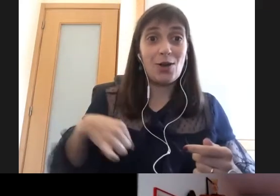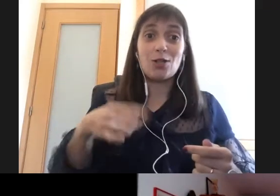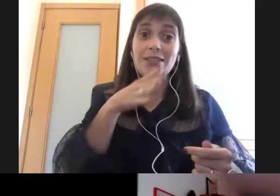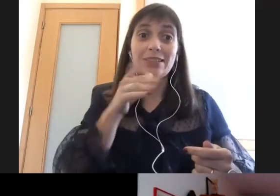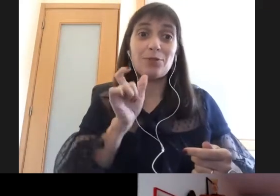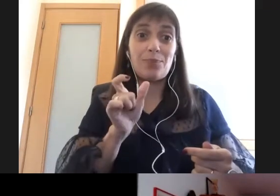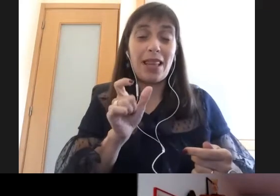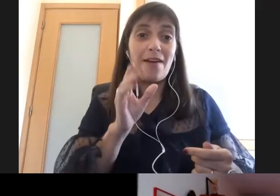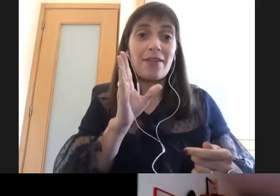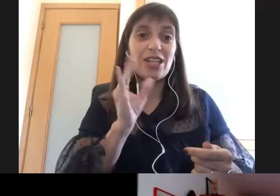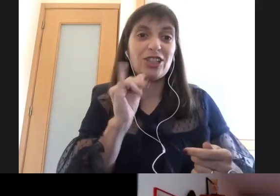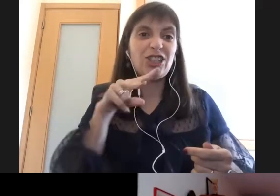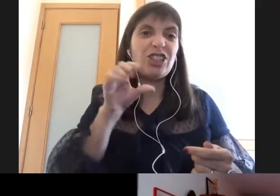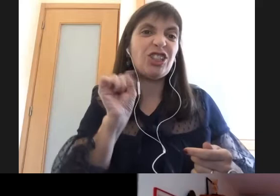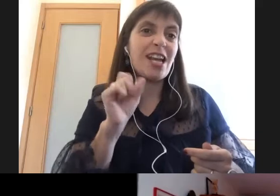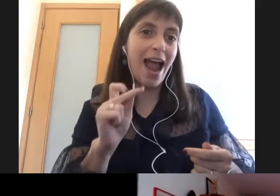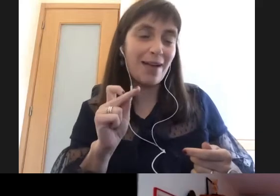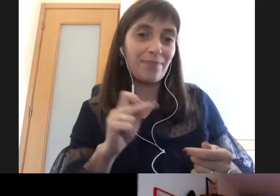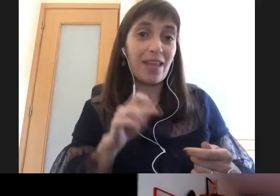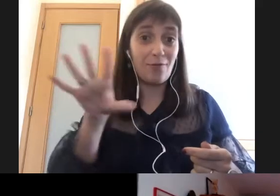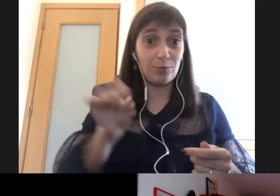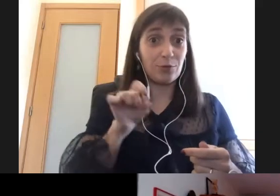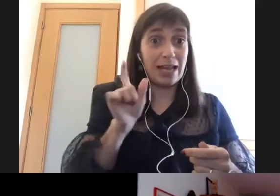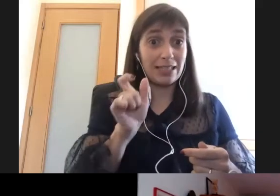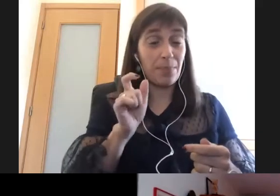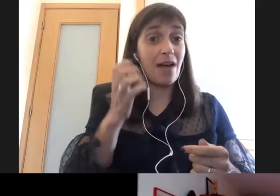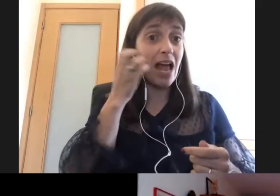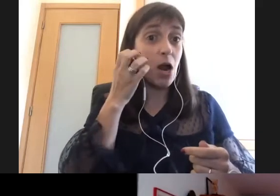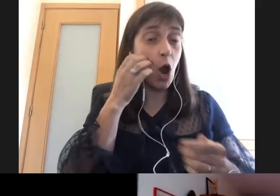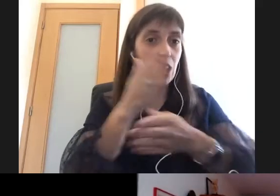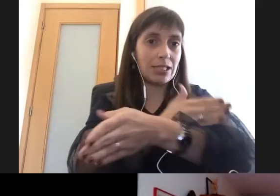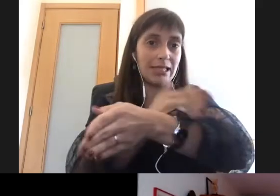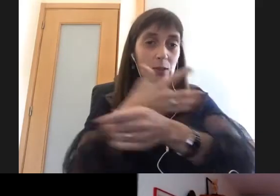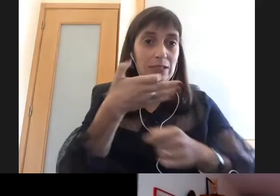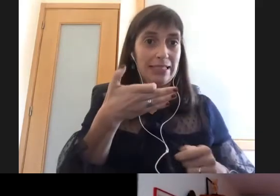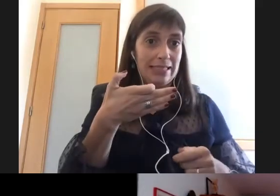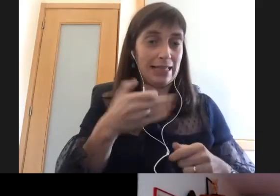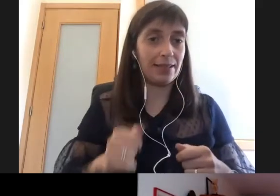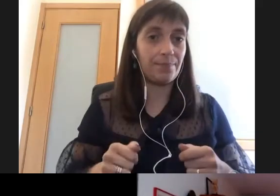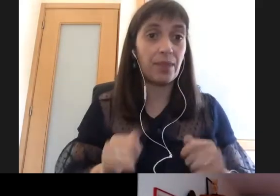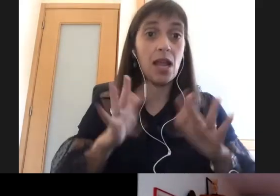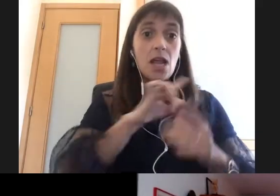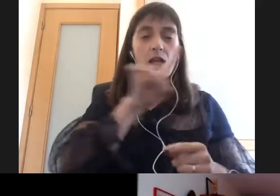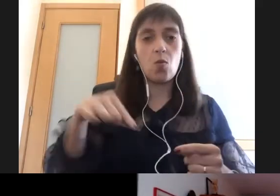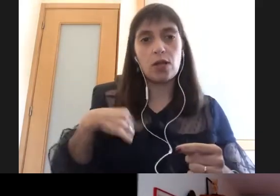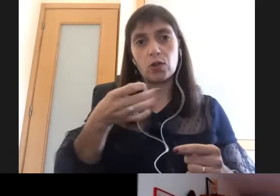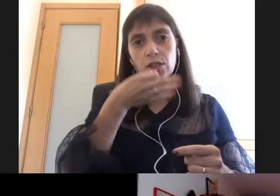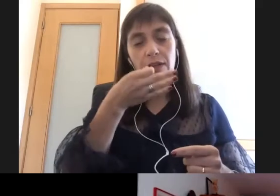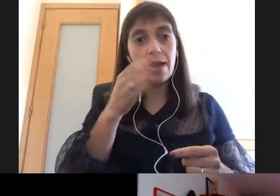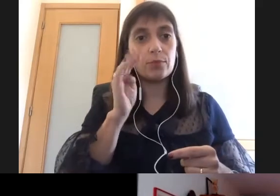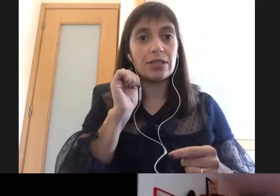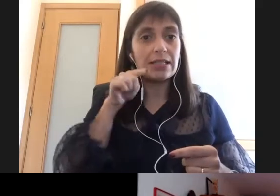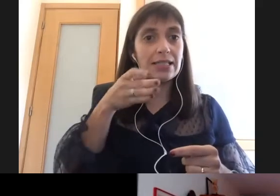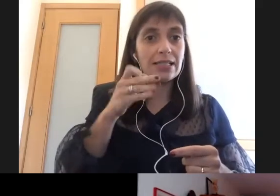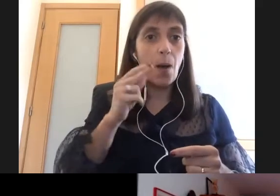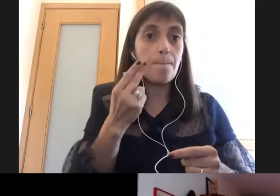de Angola no século XVII. E, quando a gente fala de São Paulo, a gente fala